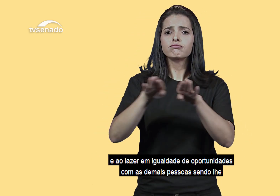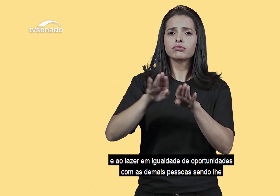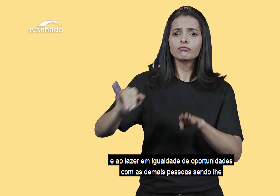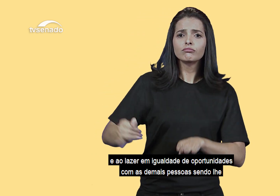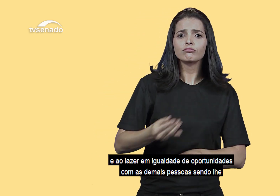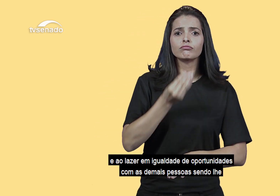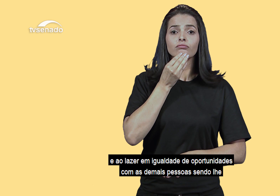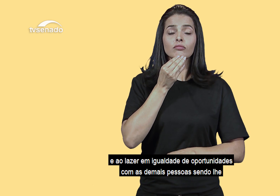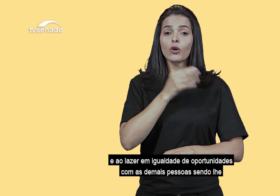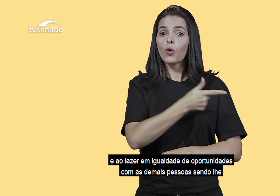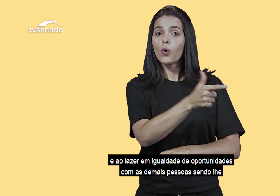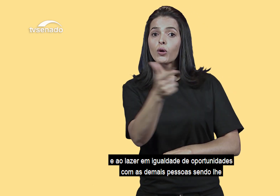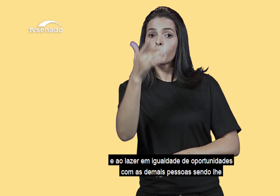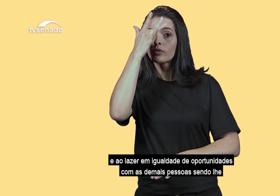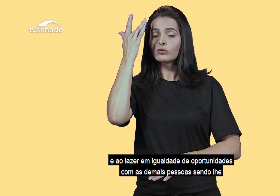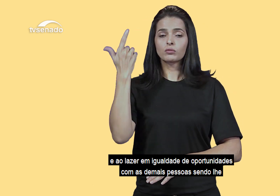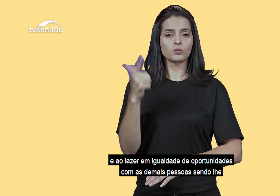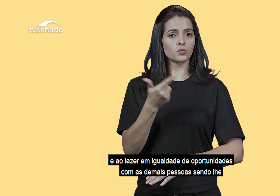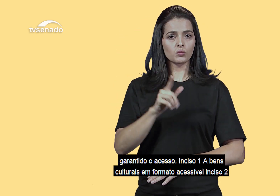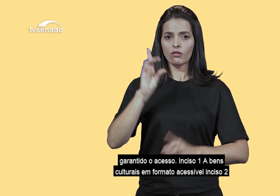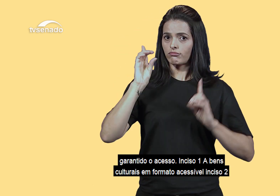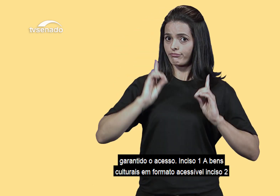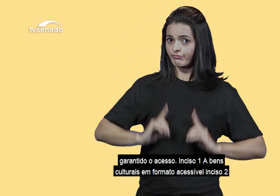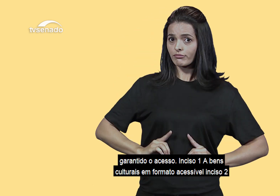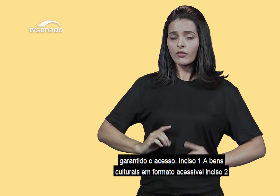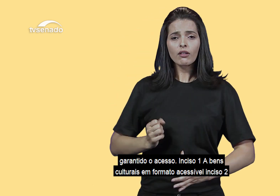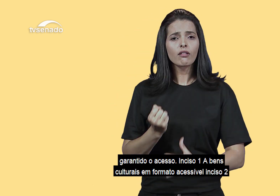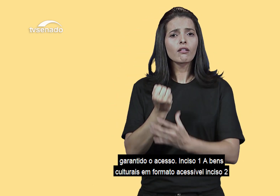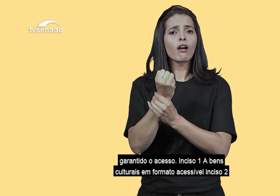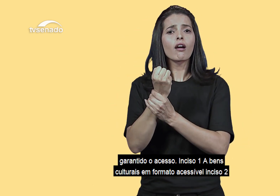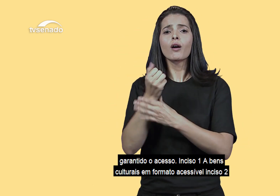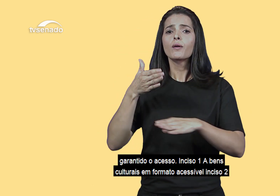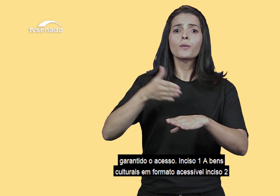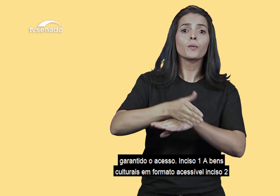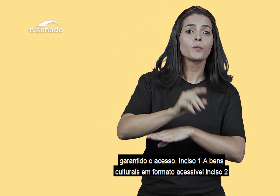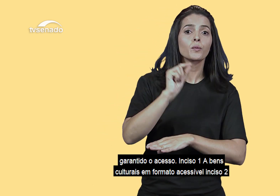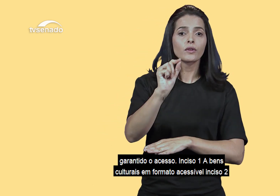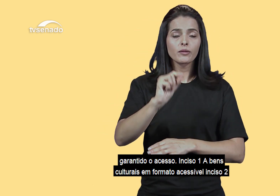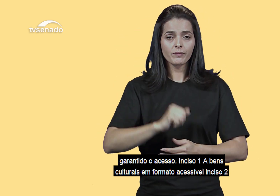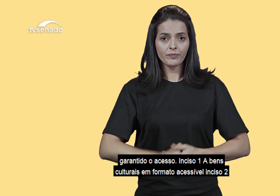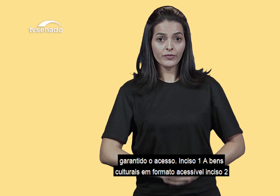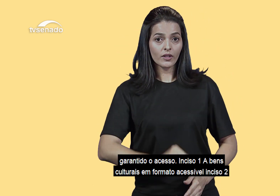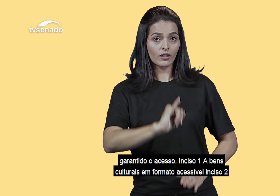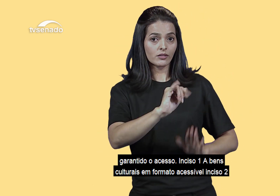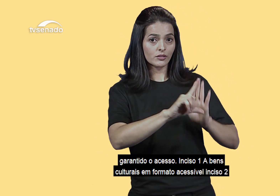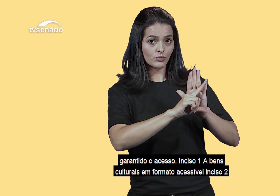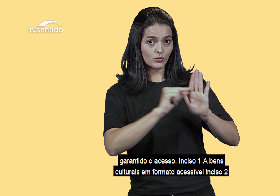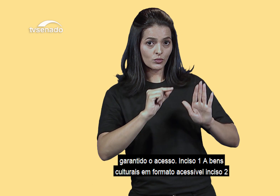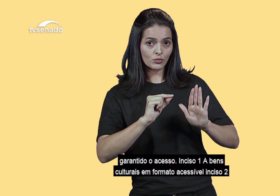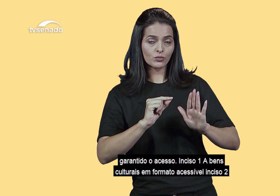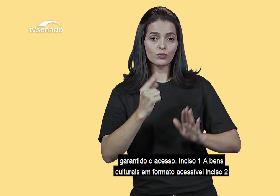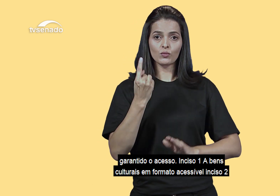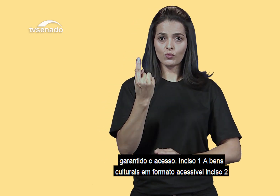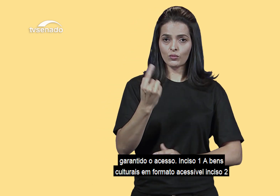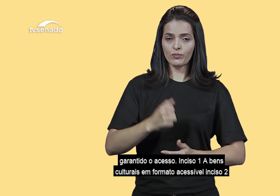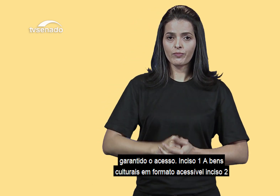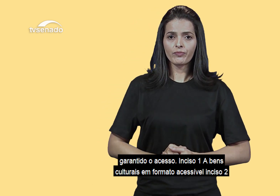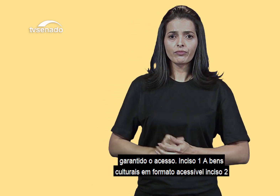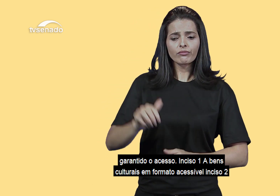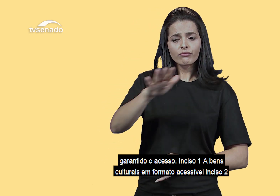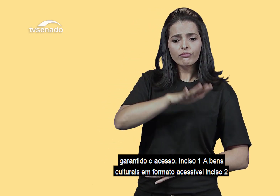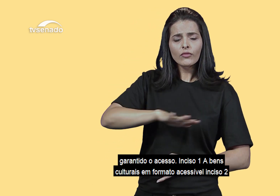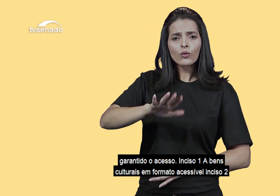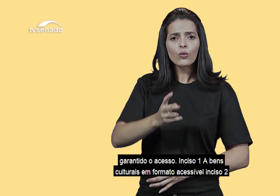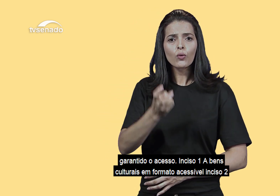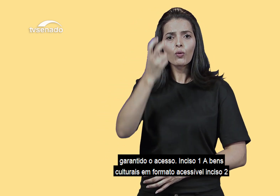de oportunidades com as demais pessoas, sendo-lhe garantido o acesso Inciso 1 Há bens culturais em